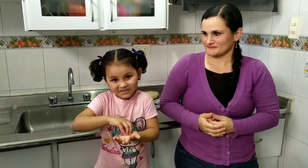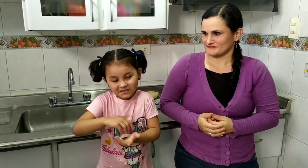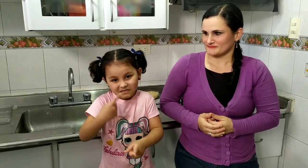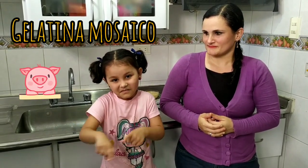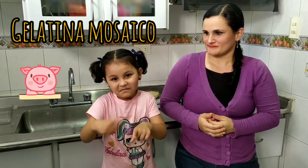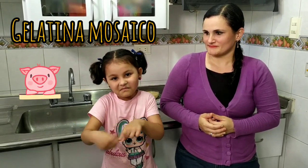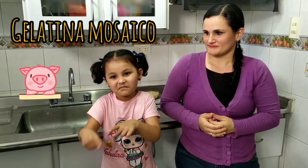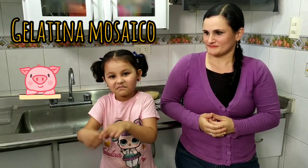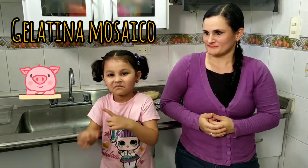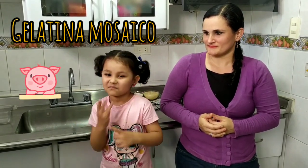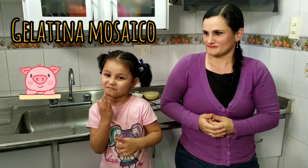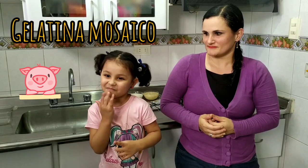gelatina mosaico.